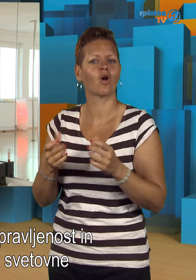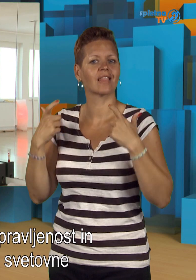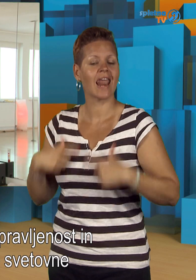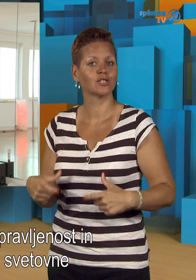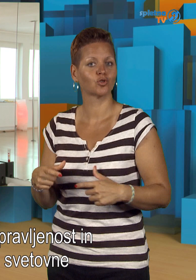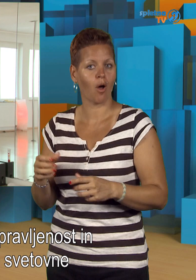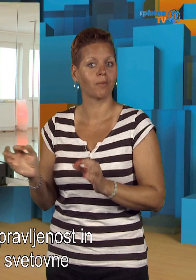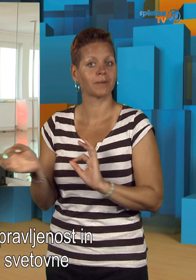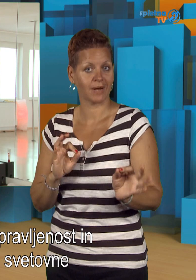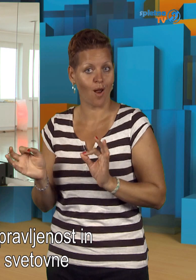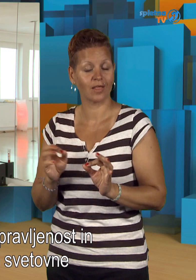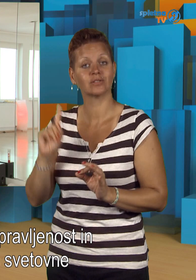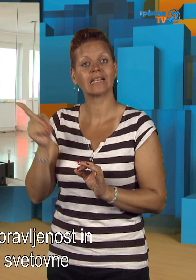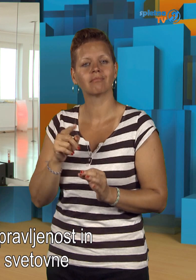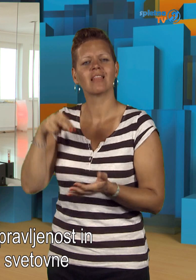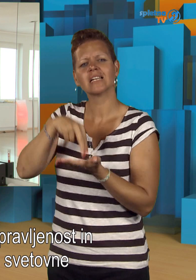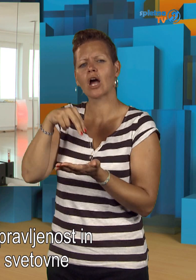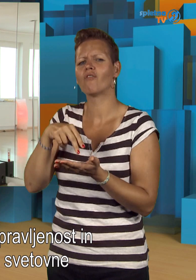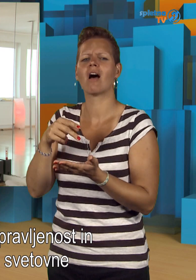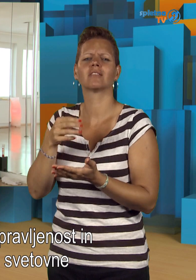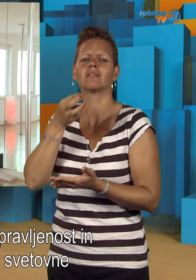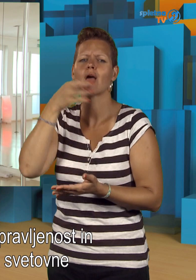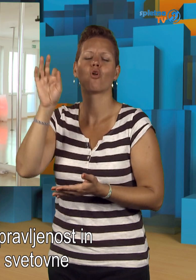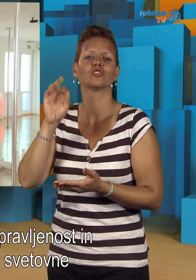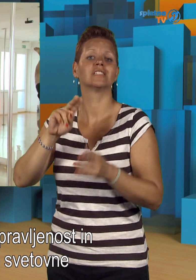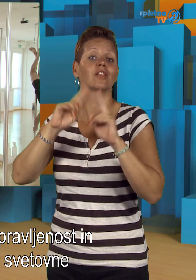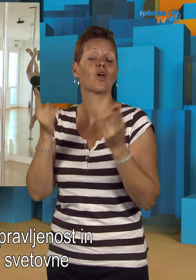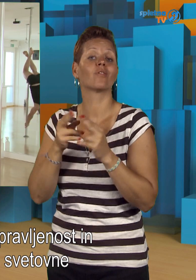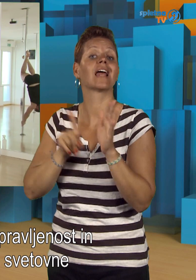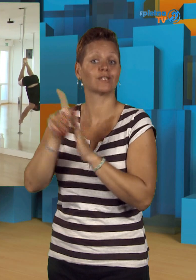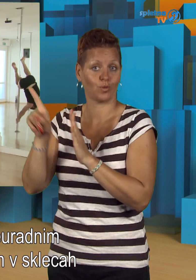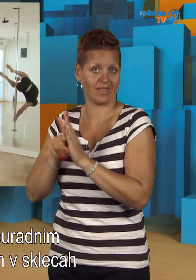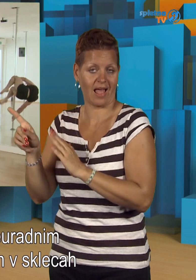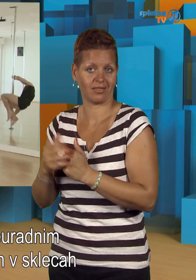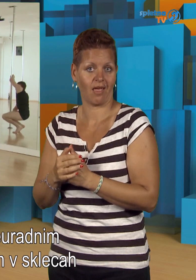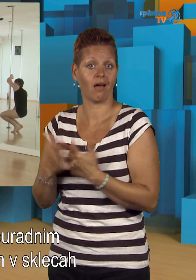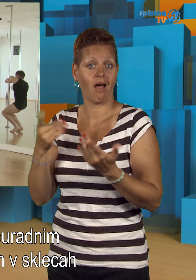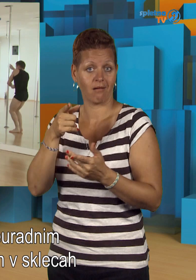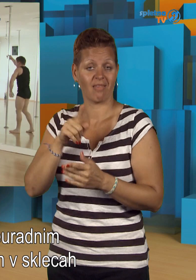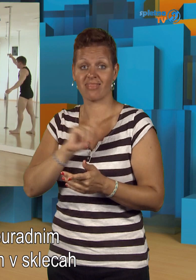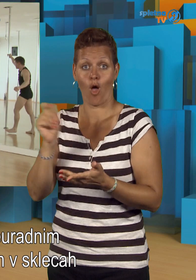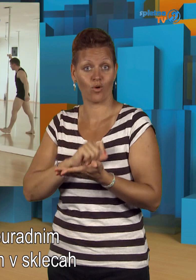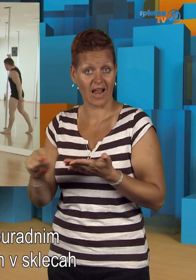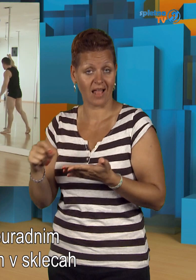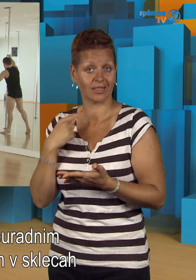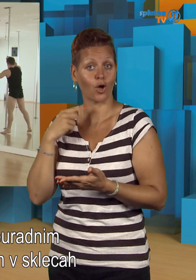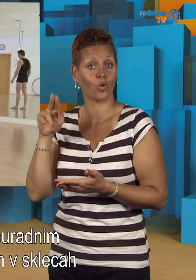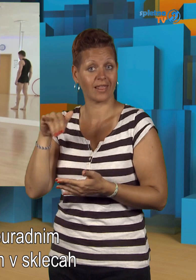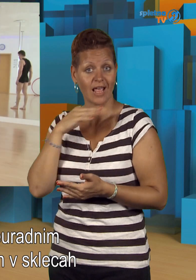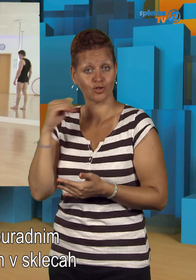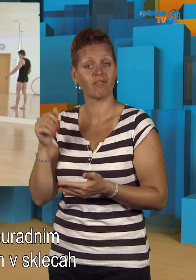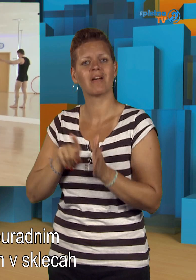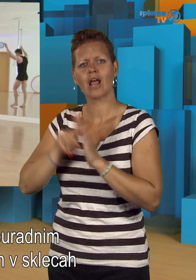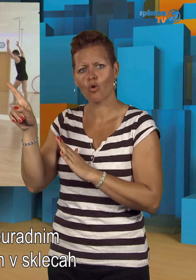telesno pripravljenost in naskakovati najboljše svetovne rezultate, kar je z neuradnim Guinnessovim rekordom v sklecah